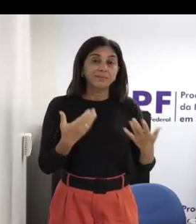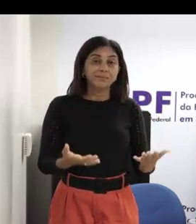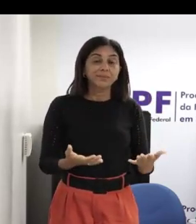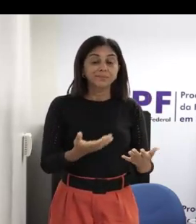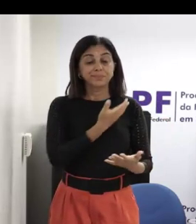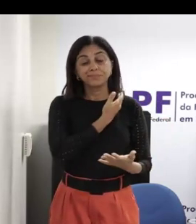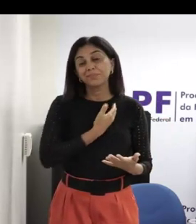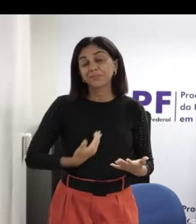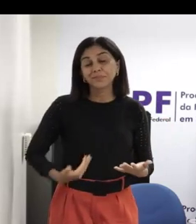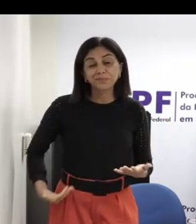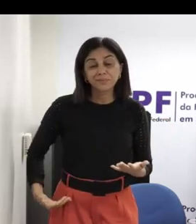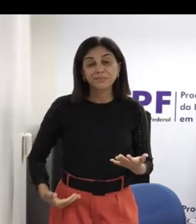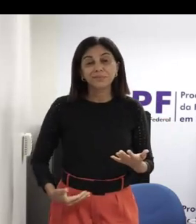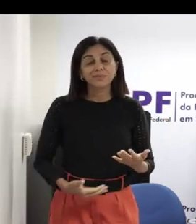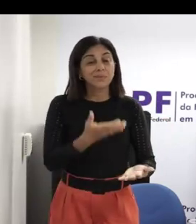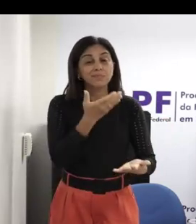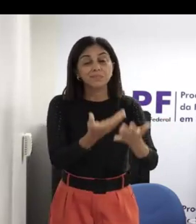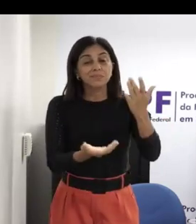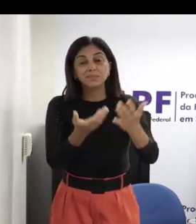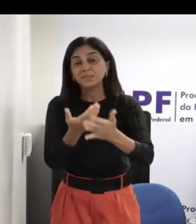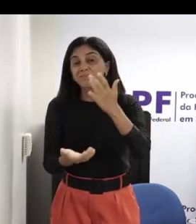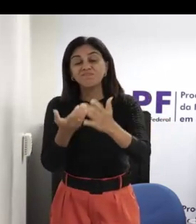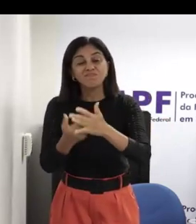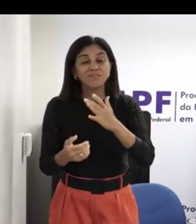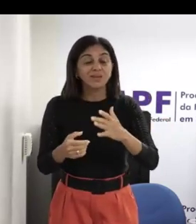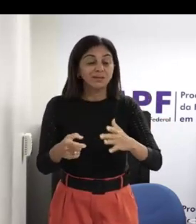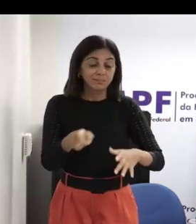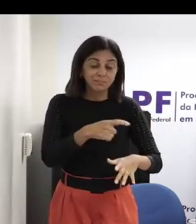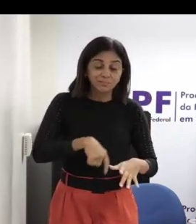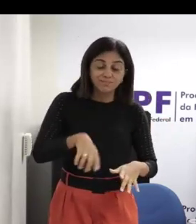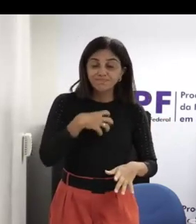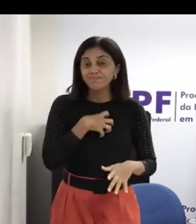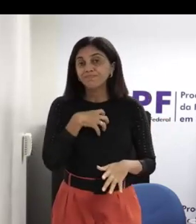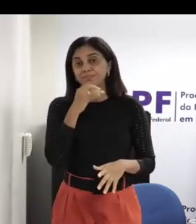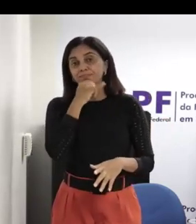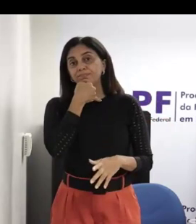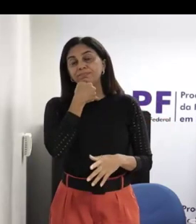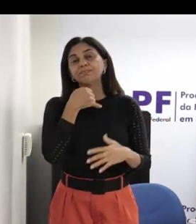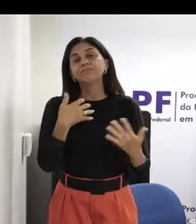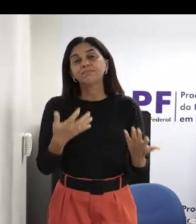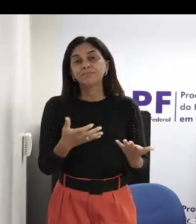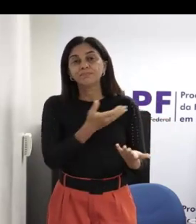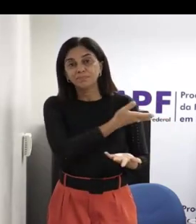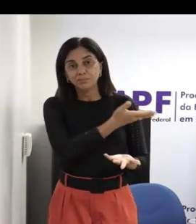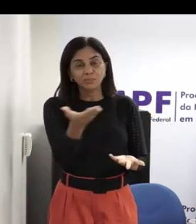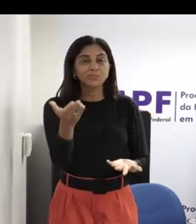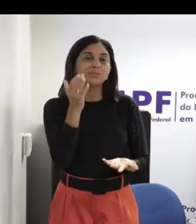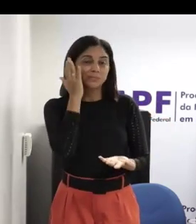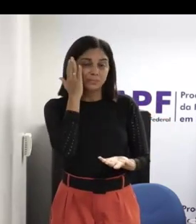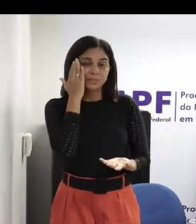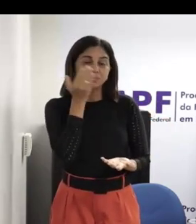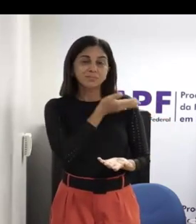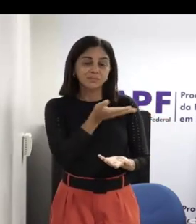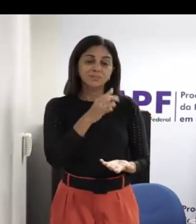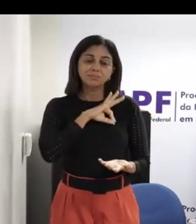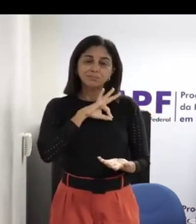isso aí é nossa vida a gente vive PR isso vocês também ão cada vez